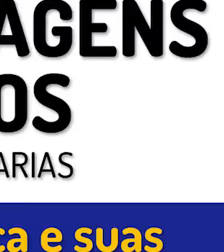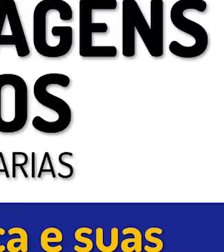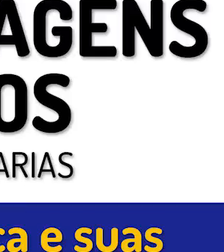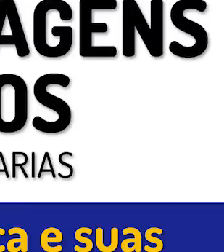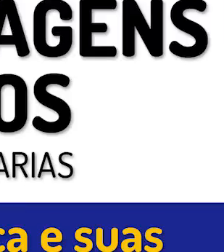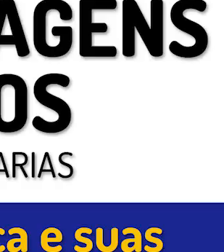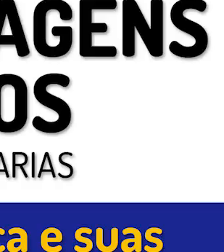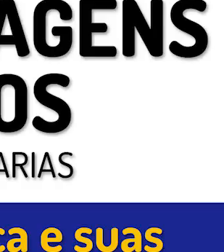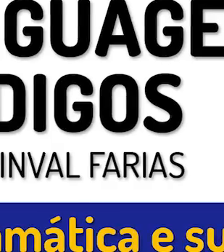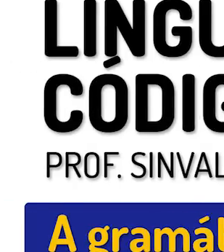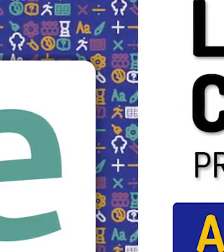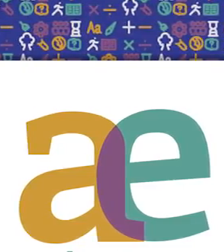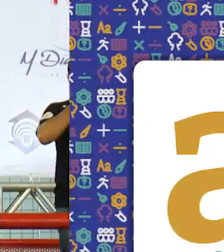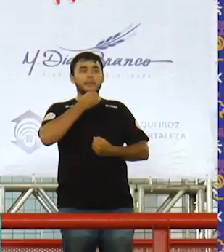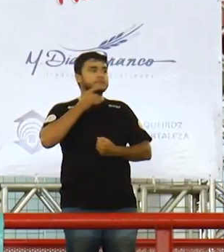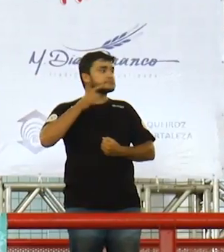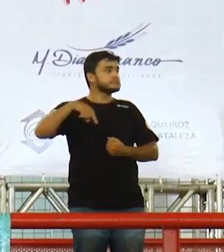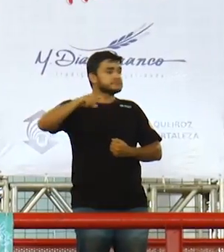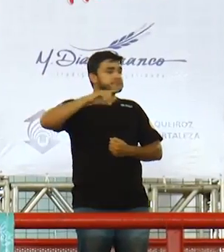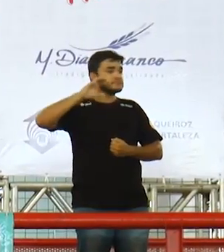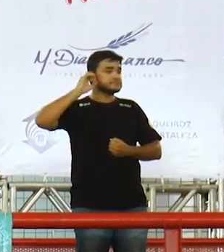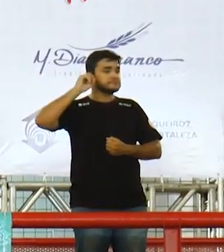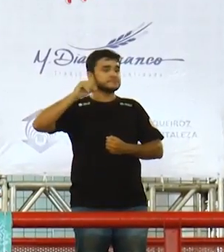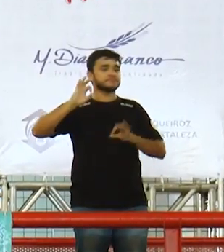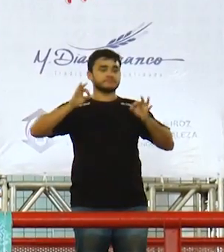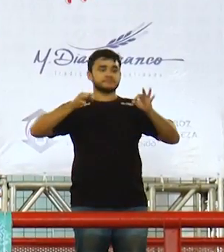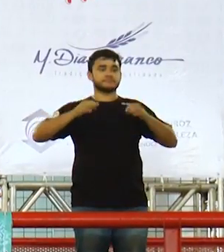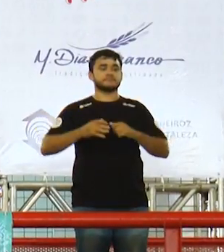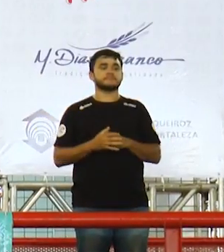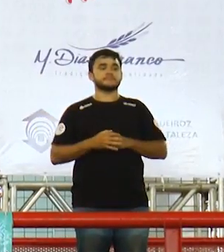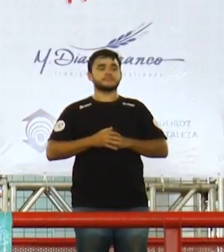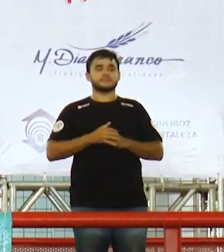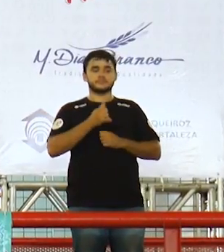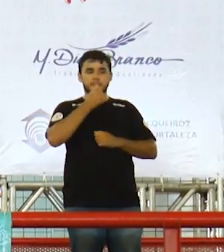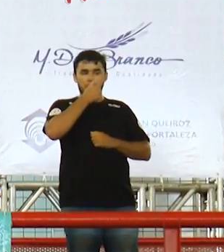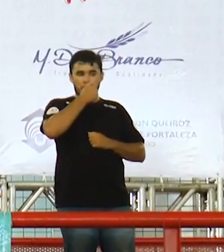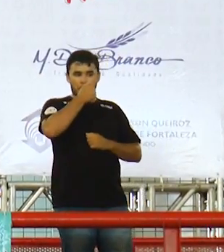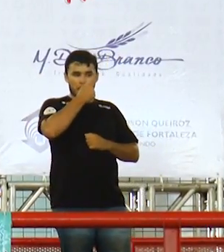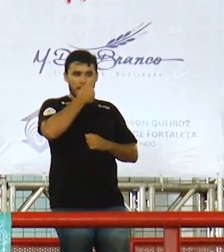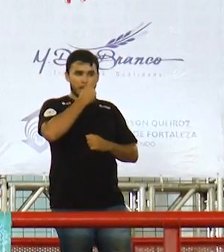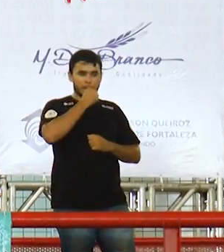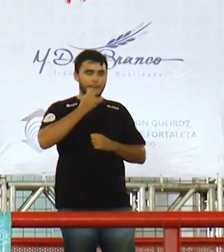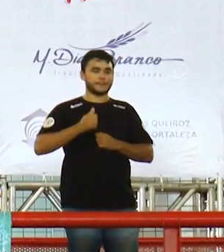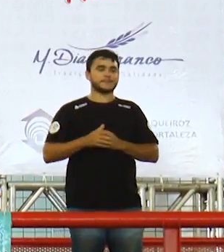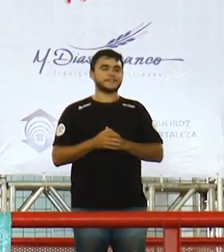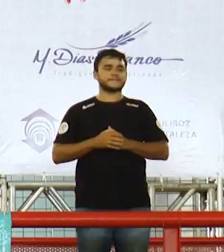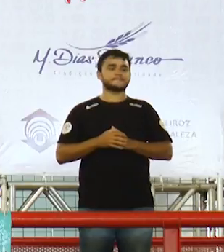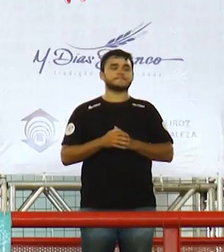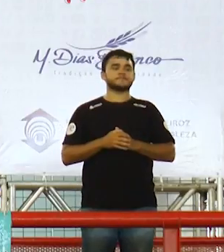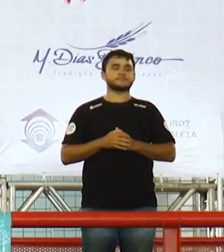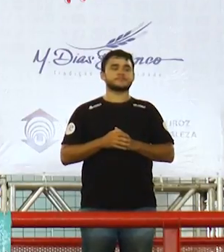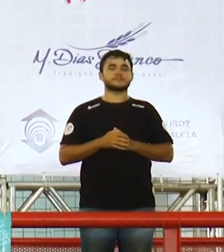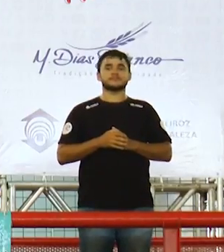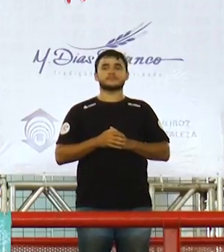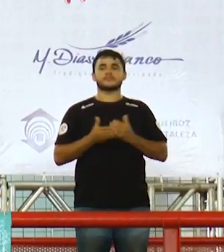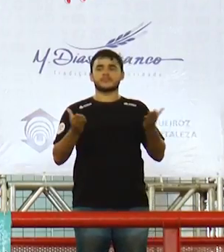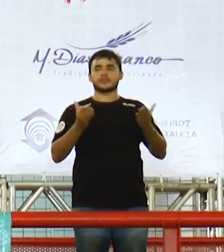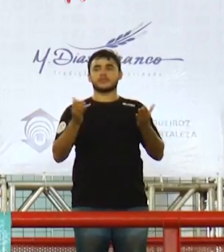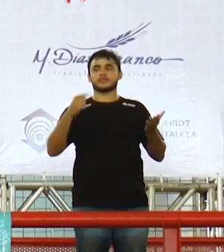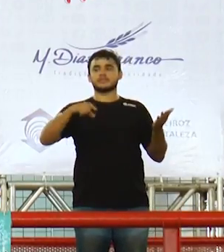Espero que estejam me ouvindo direitinho, porque a voz não está tão boa. Eu vou usar a palavra da moda, virose,